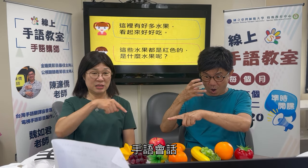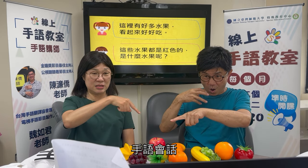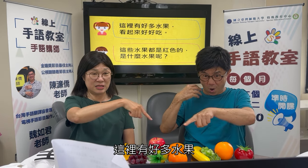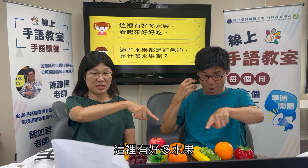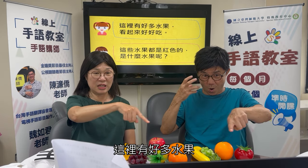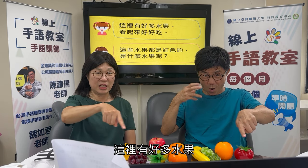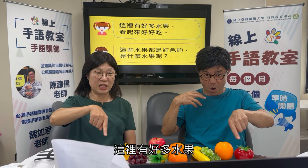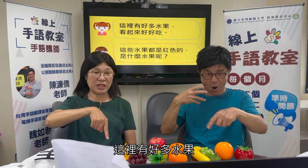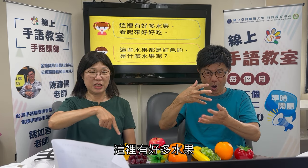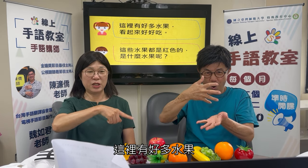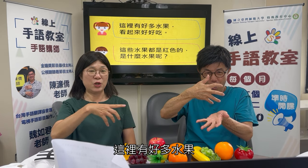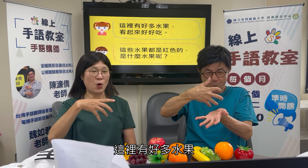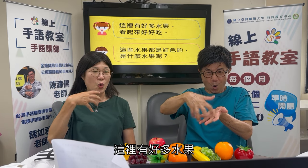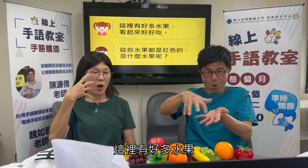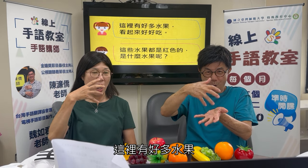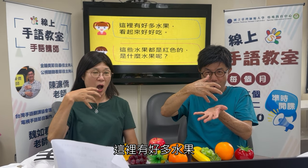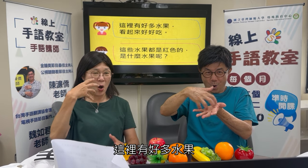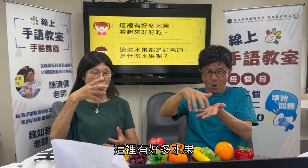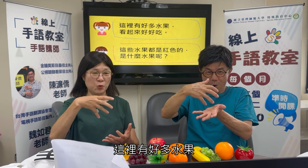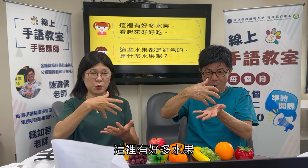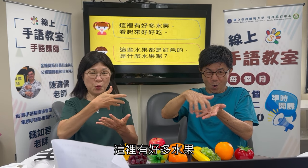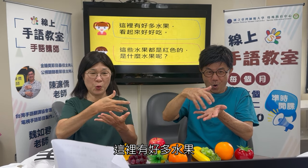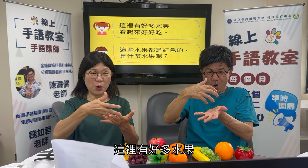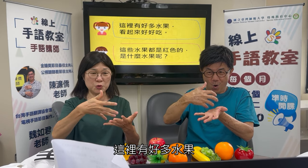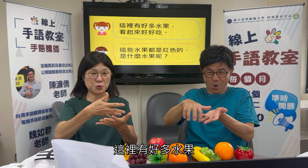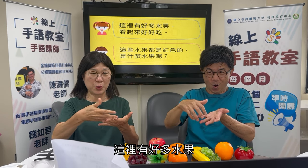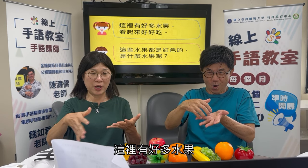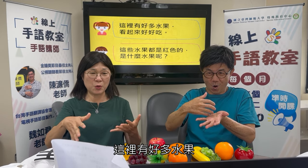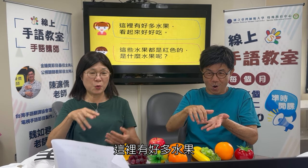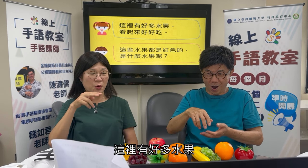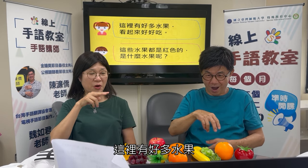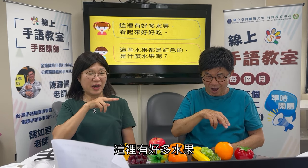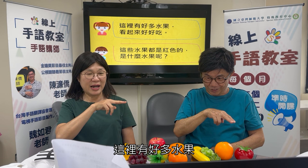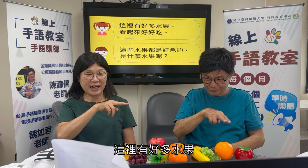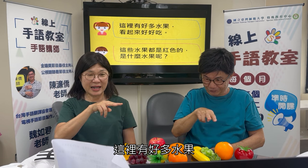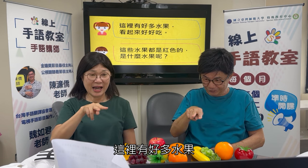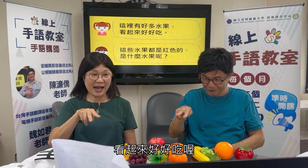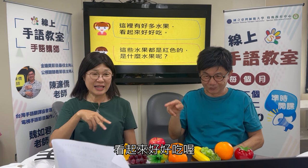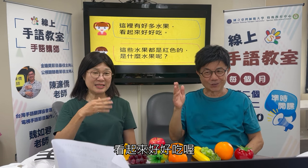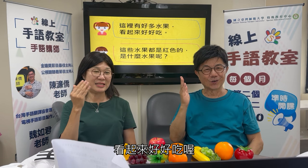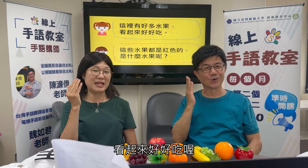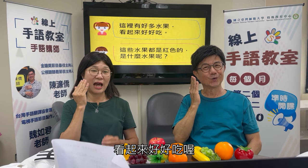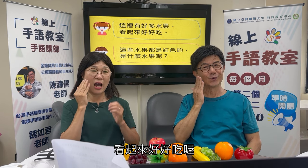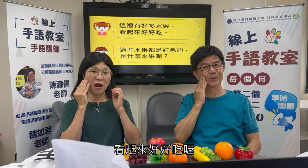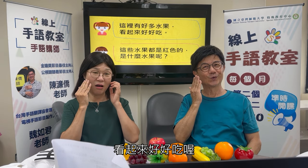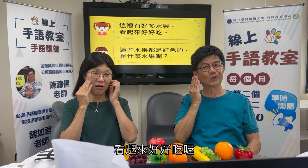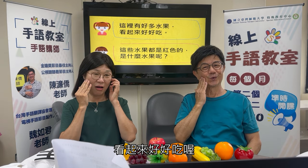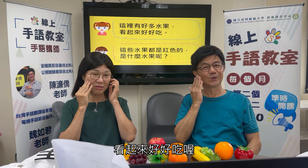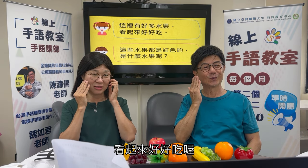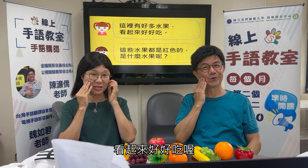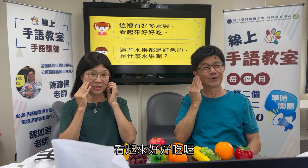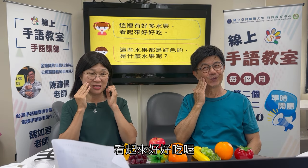这里有好多水果，看起来好好吃哦。